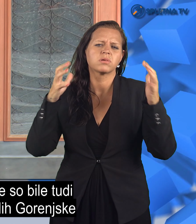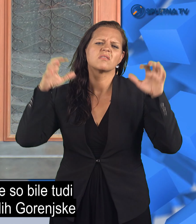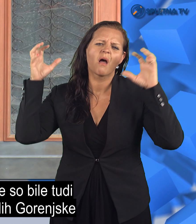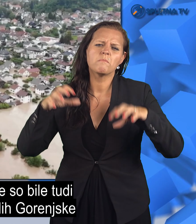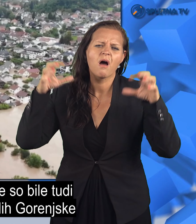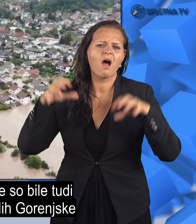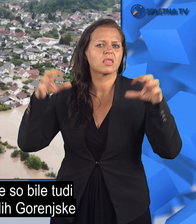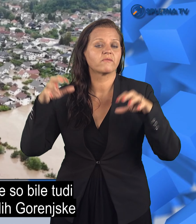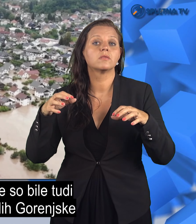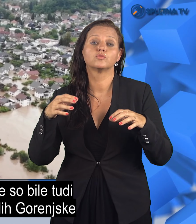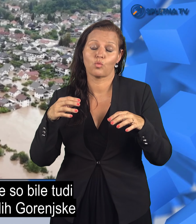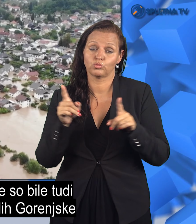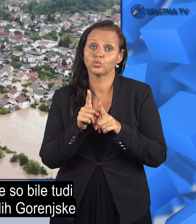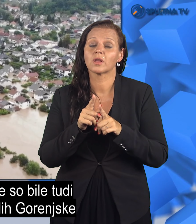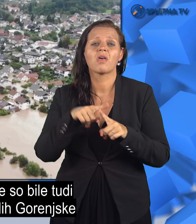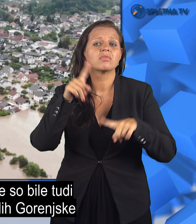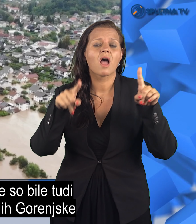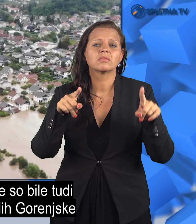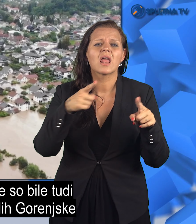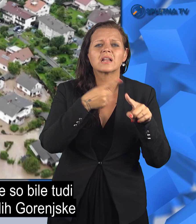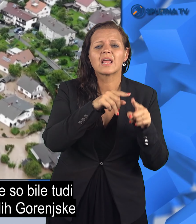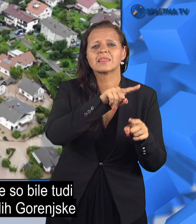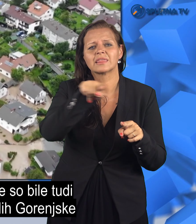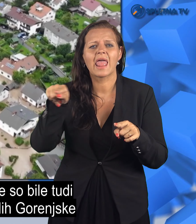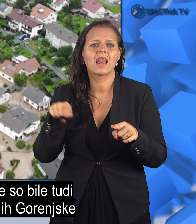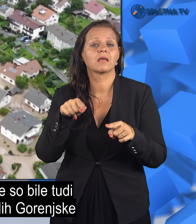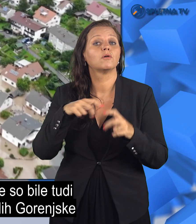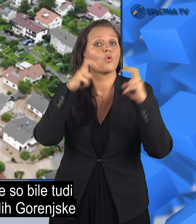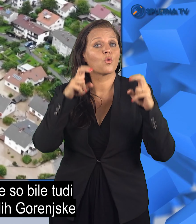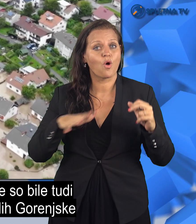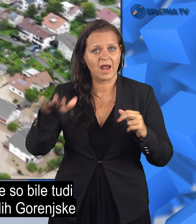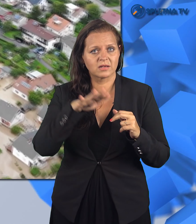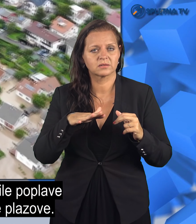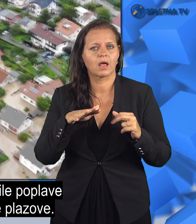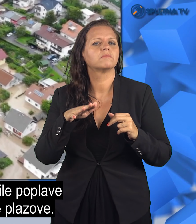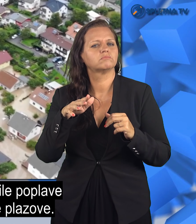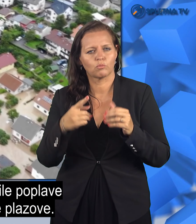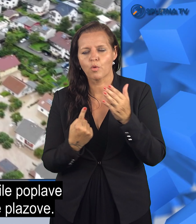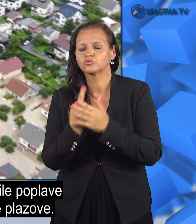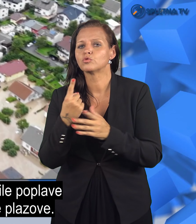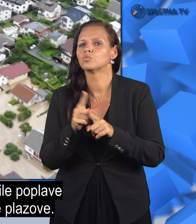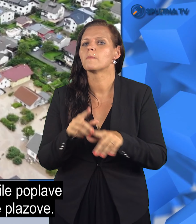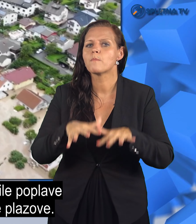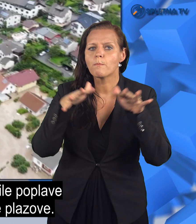Obilne padavine so bile tudi na nekaterih delih Gorenjske in so povzročile poplave in zemeljske plazove.